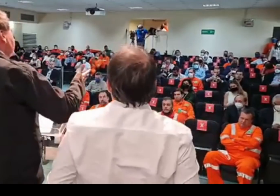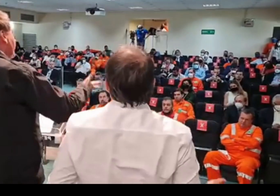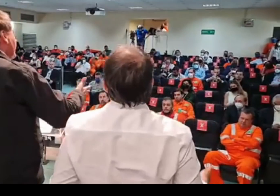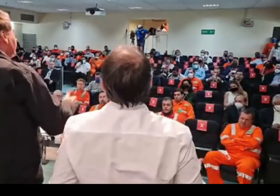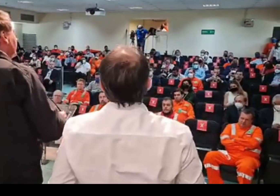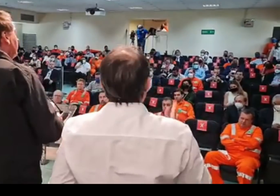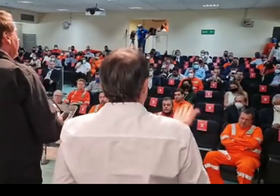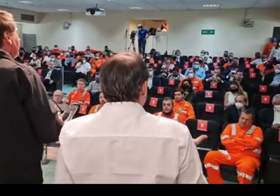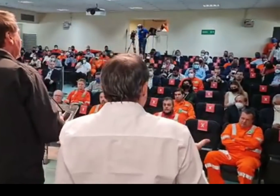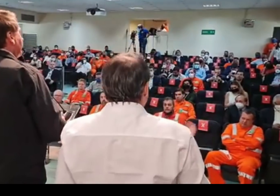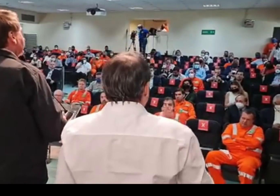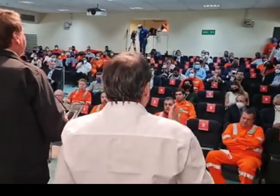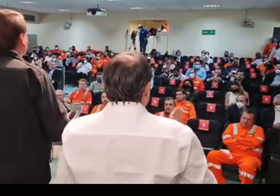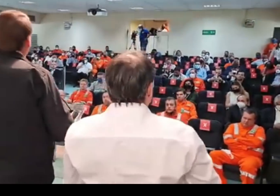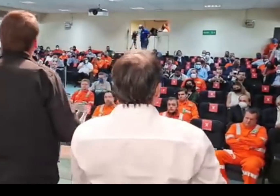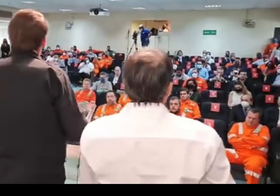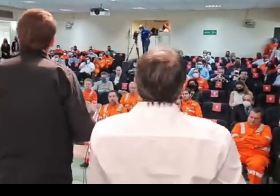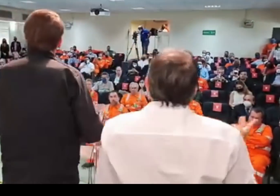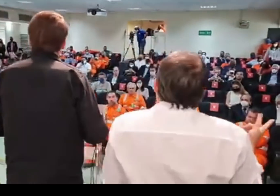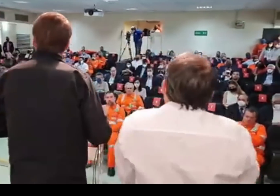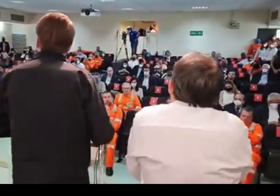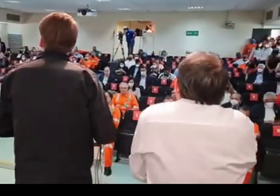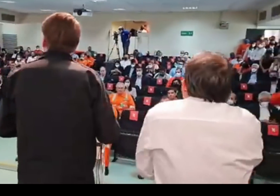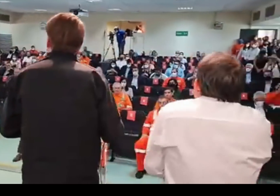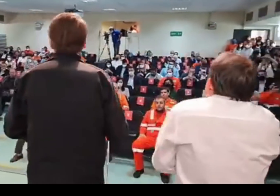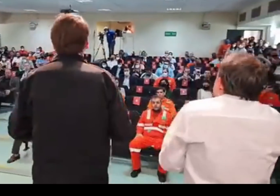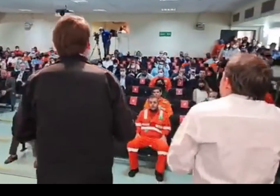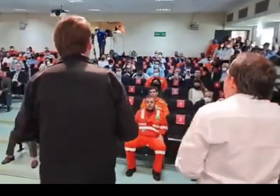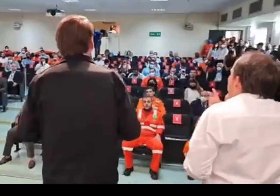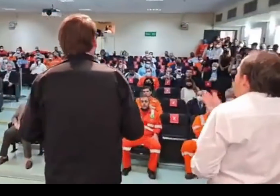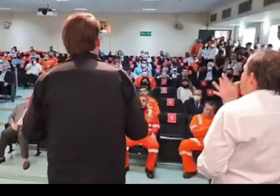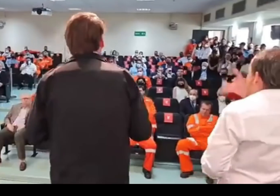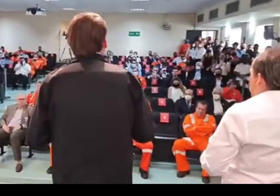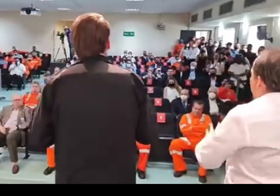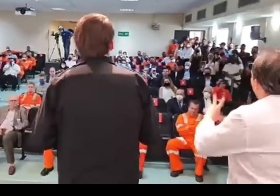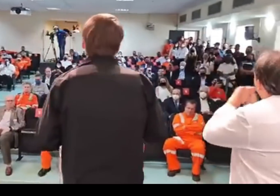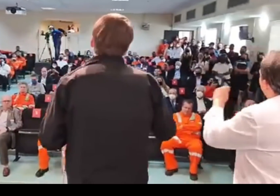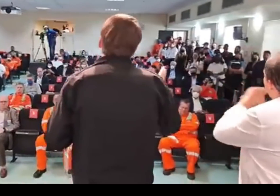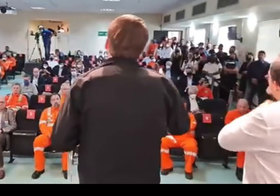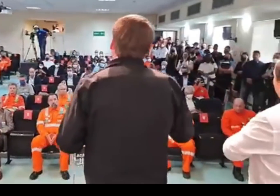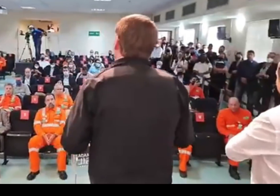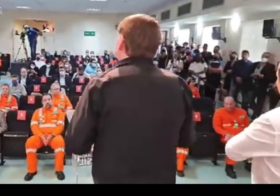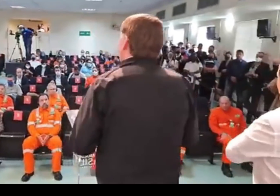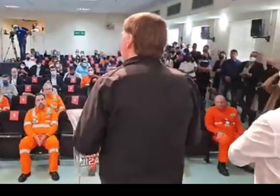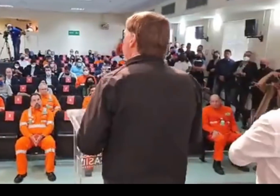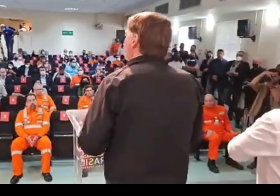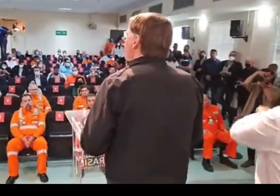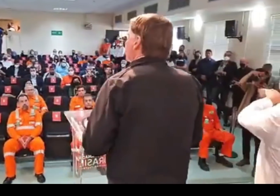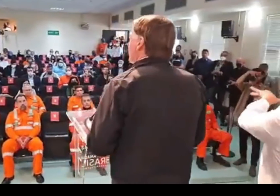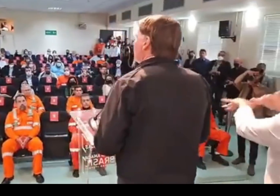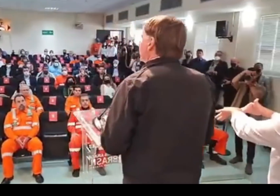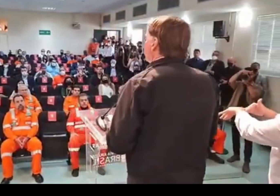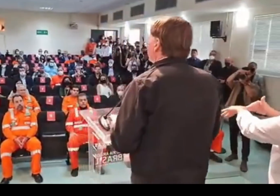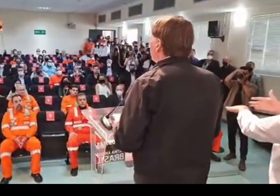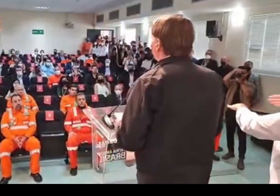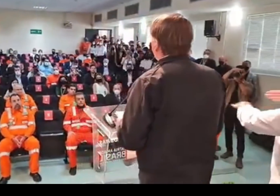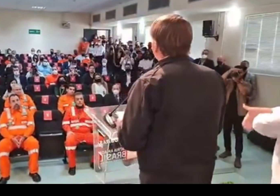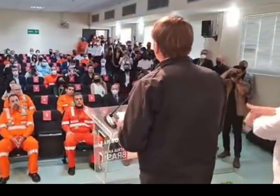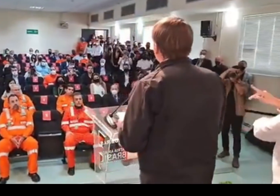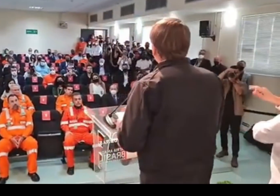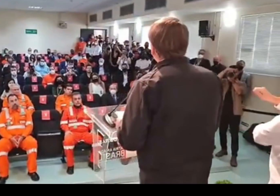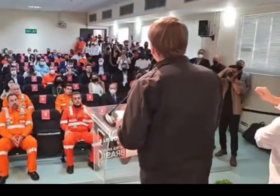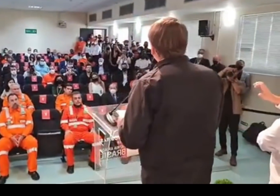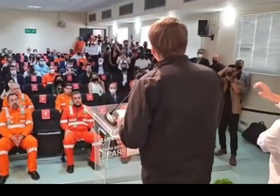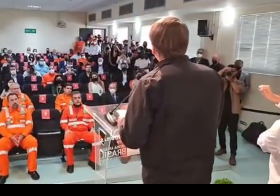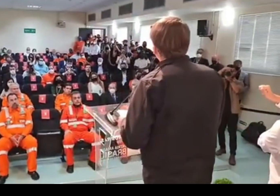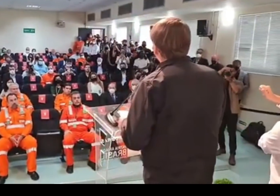Estamos batendo um recorde agora, lamentavelmente, de pessoas fugindo da Venezuela em direção a Pacaraima, ali em